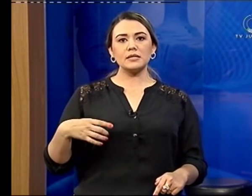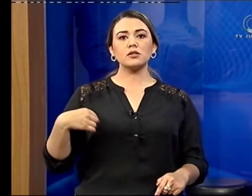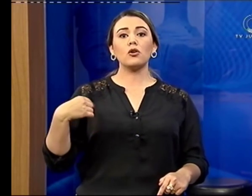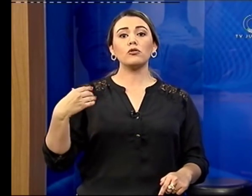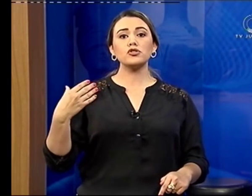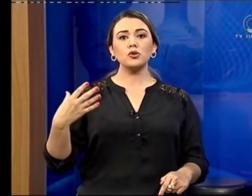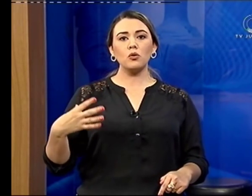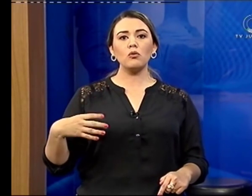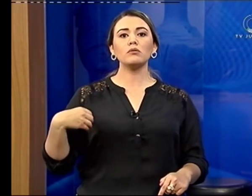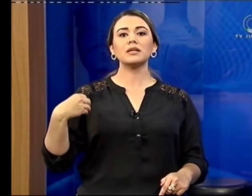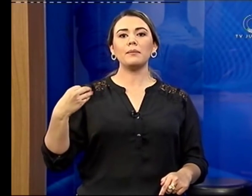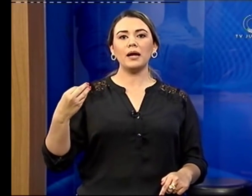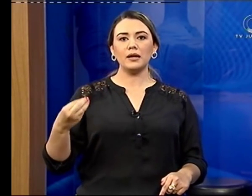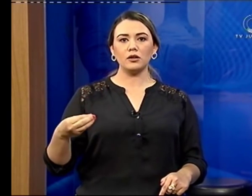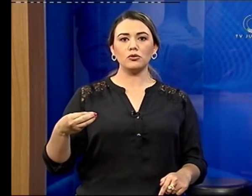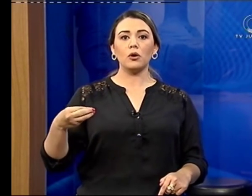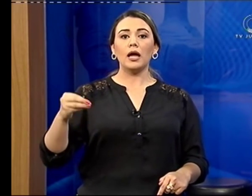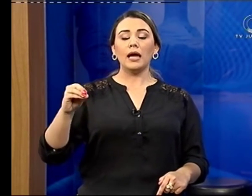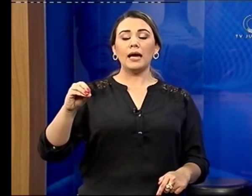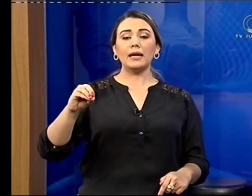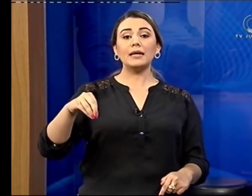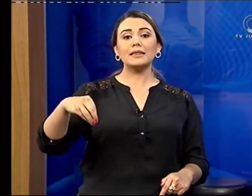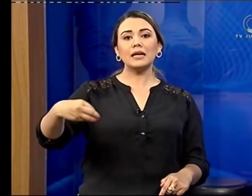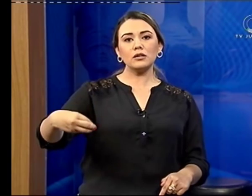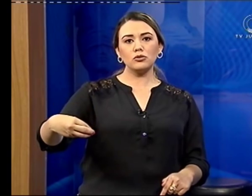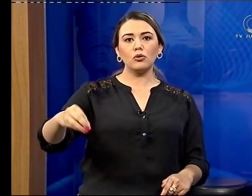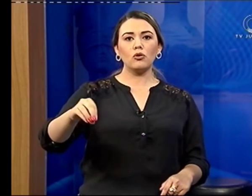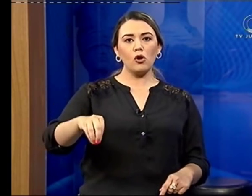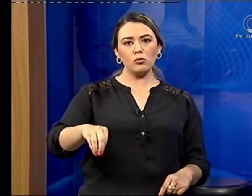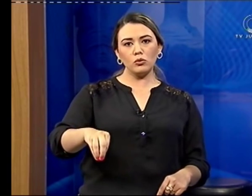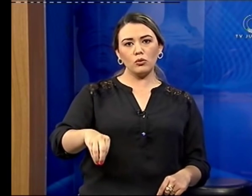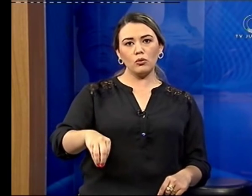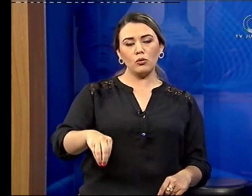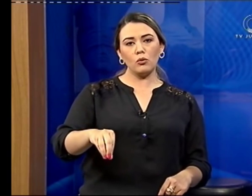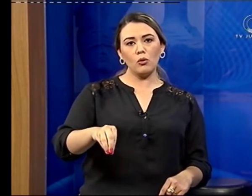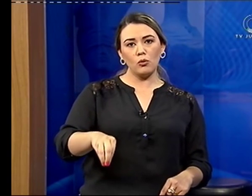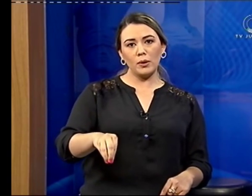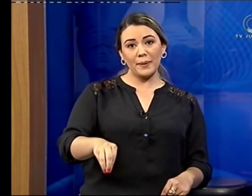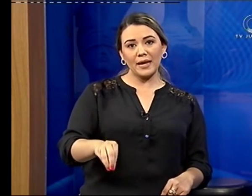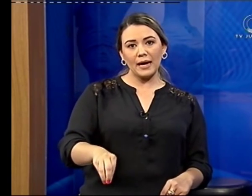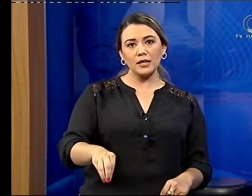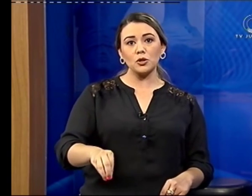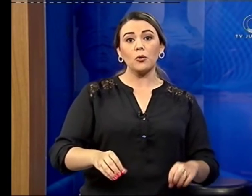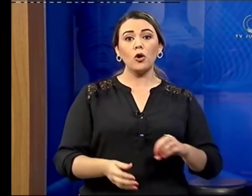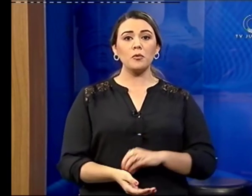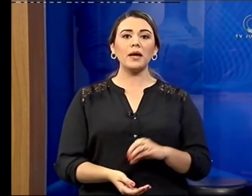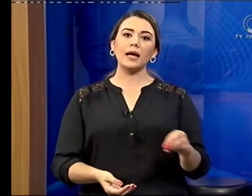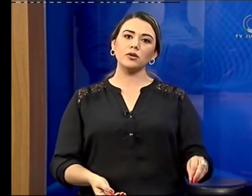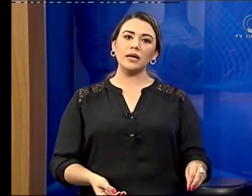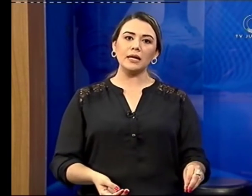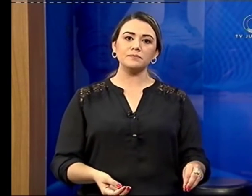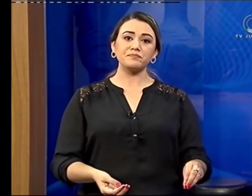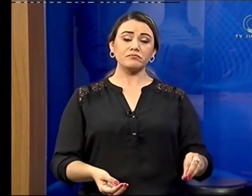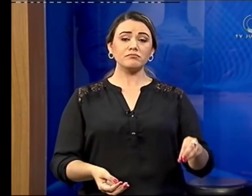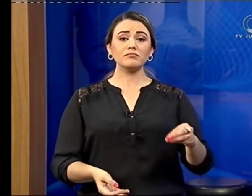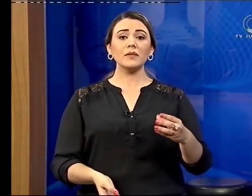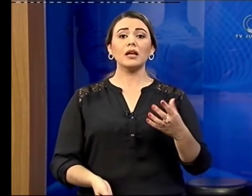que continuam trabalhando, lidando com o empregado como mercadoria.